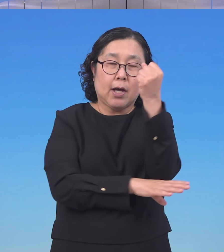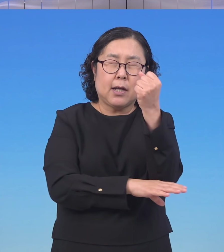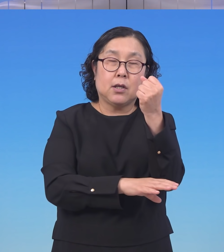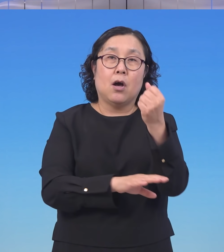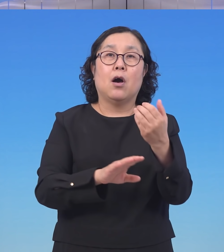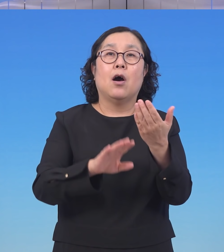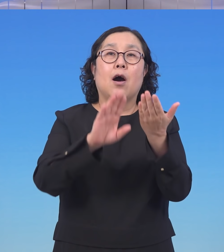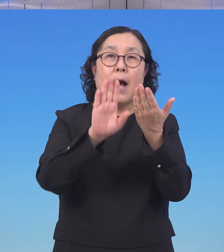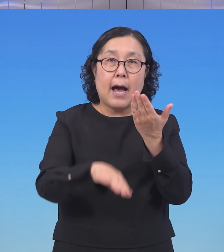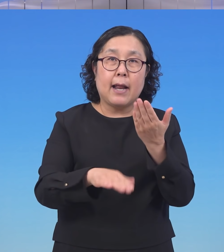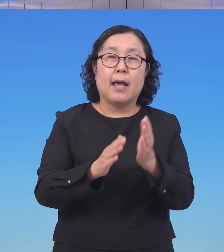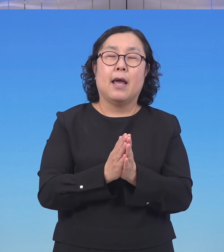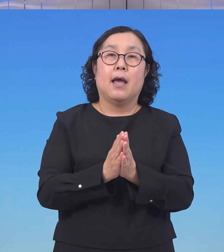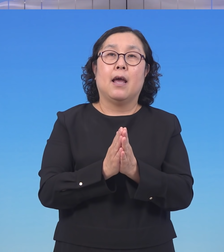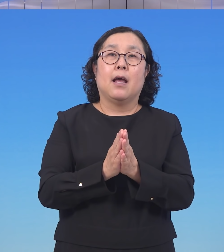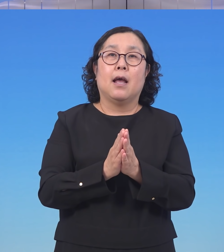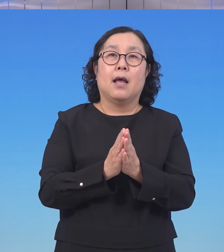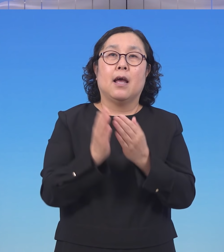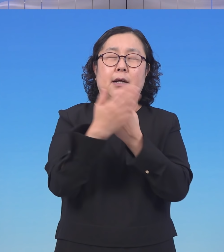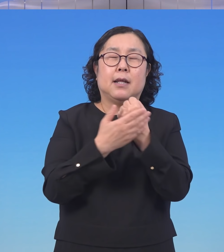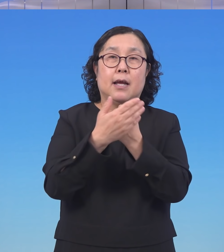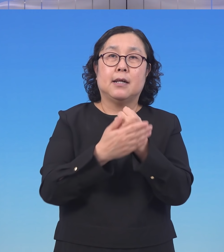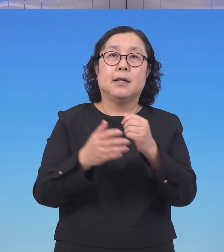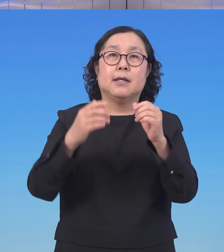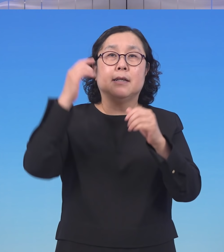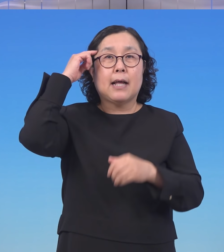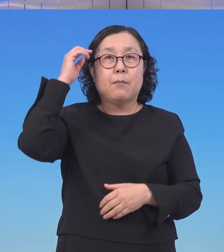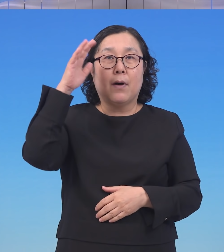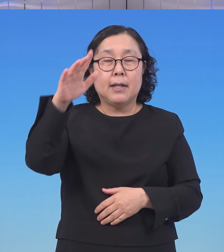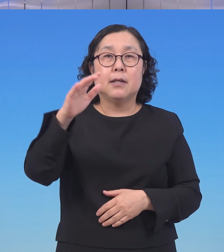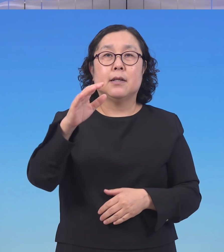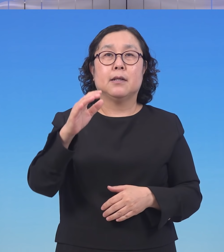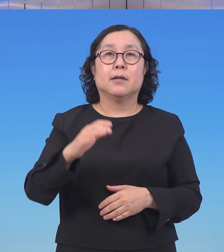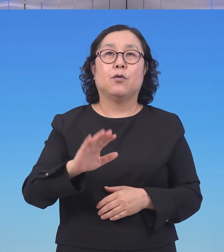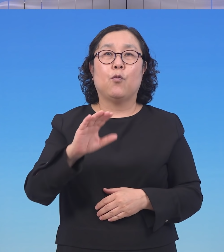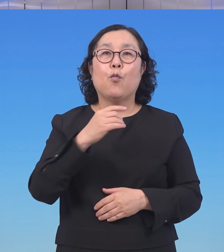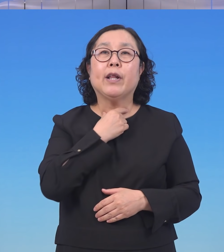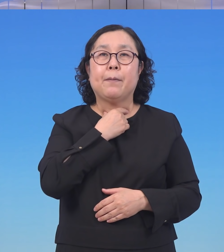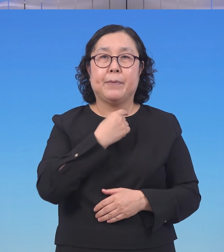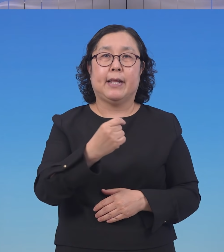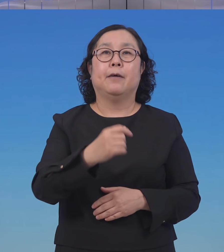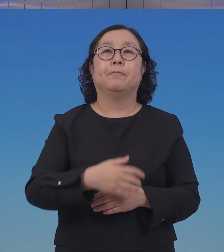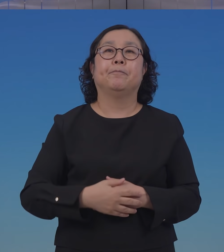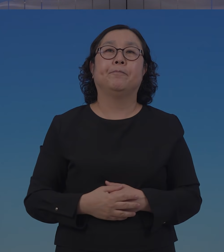아래 놓여 참 은혜를 사모하는 그런 성도님들 되시기를 바랍니다.